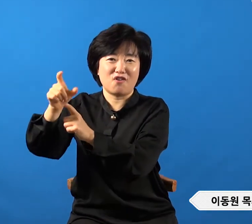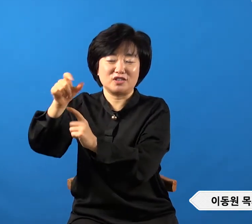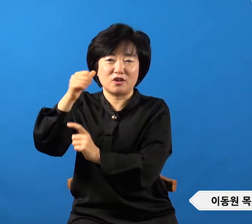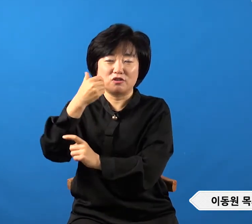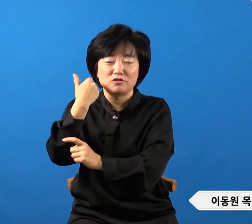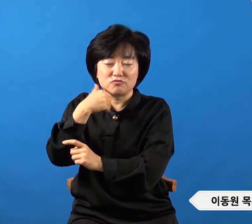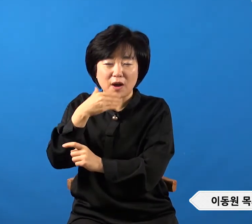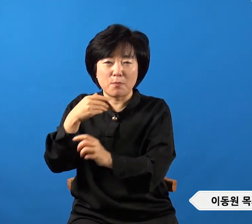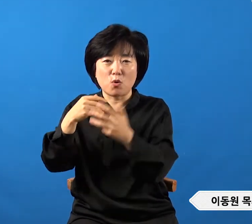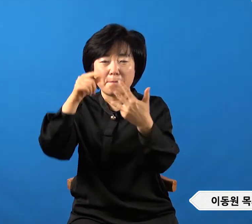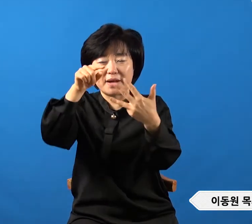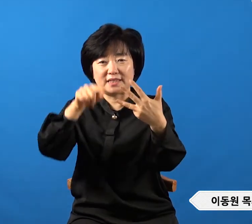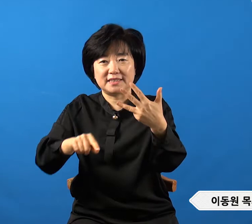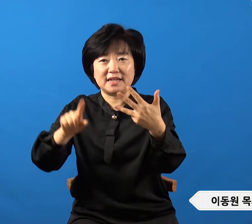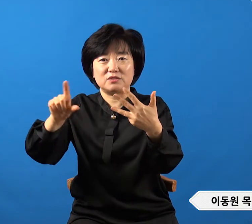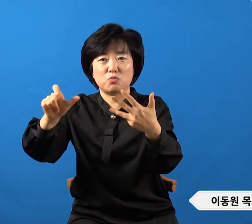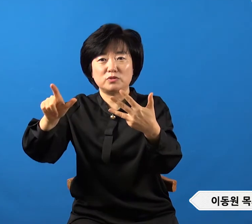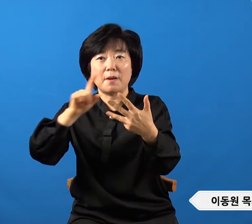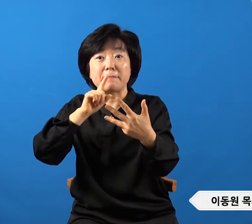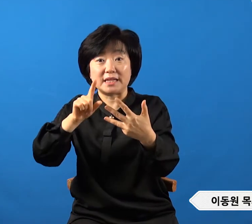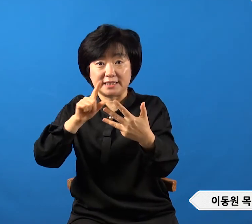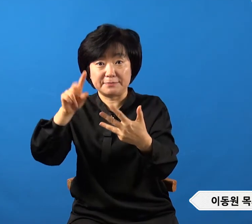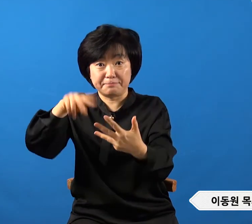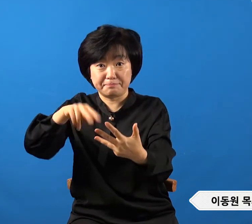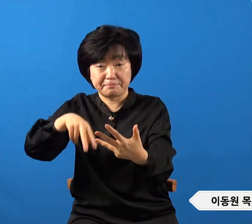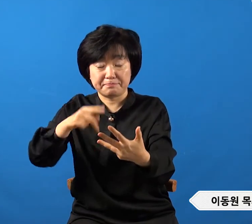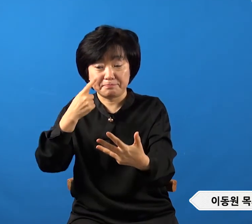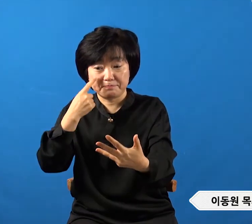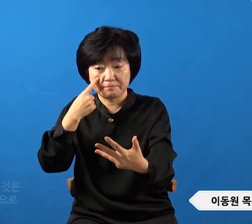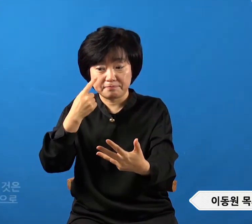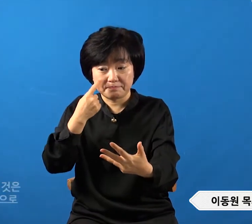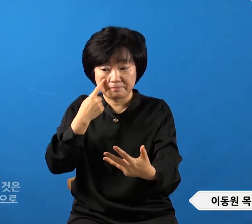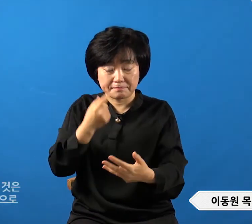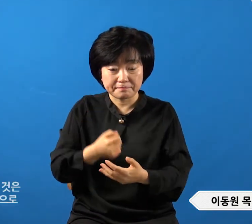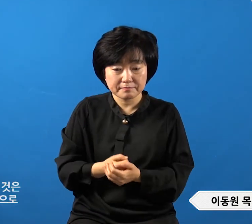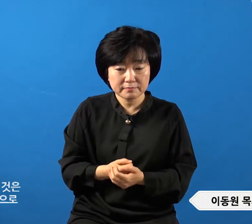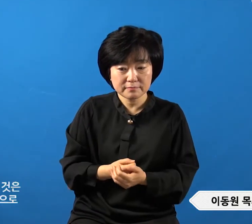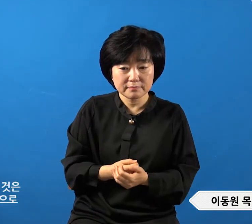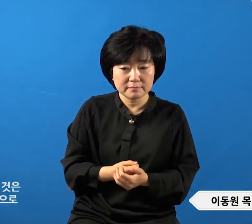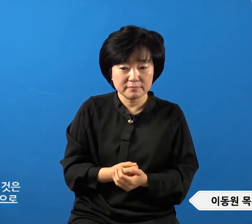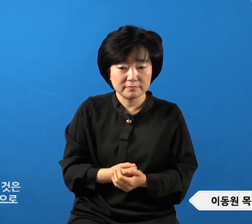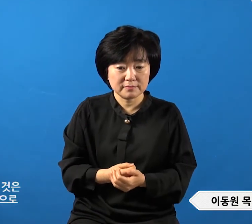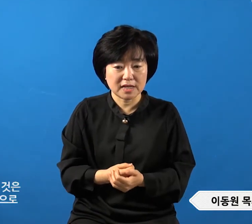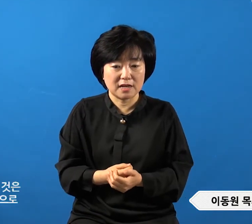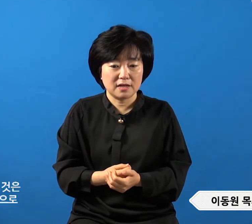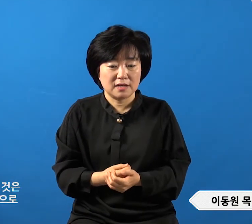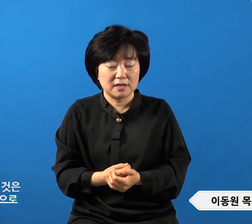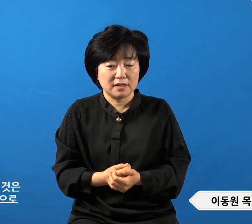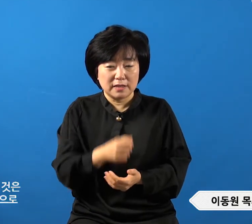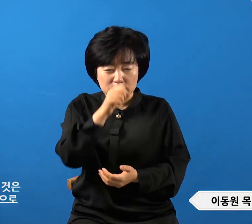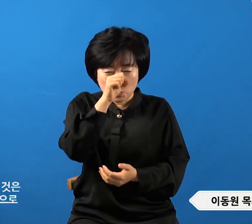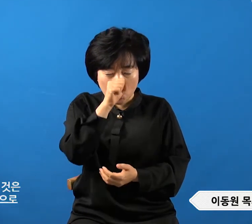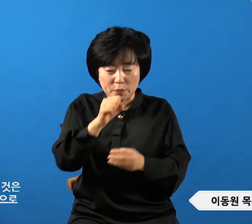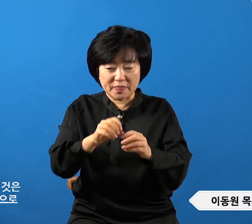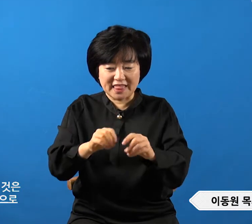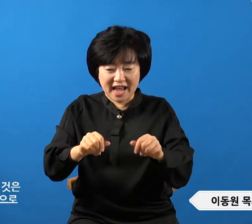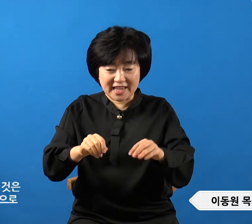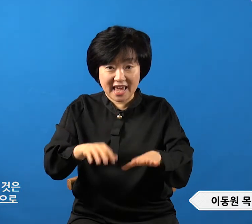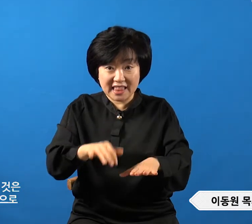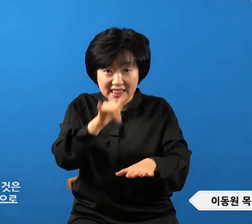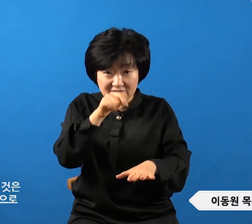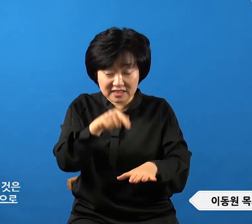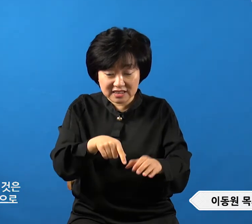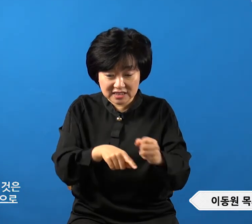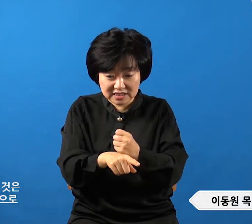누가복음 8장 15절의 말씀, 우리 같이 읽겠습니다. 누가복음 8장 15절 시작. 좋은 땅에